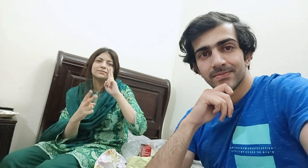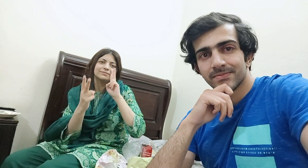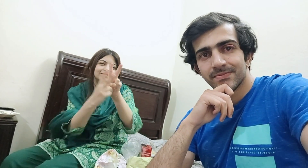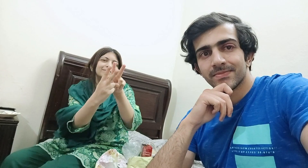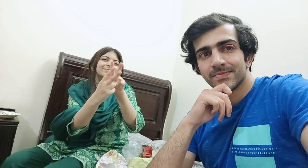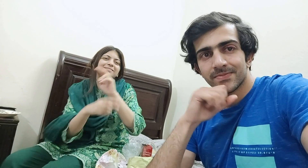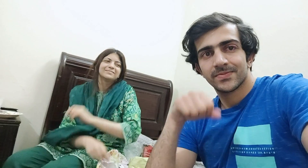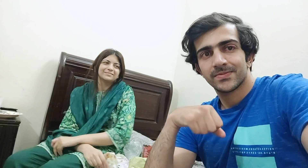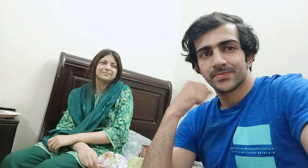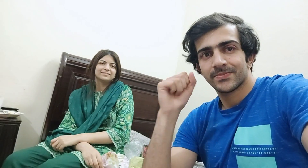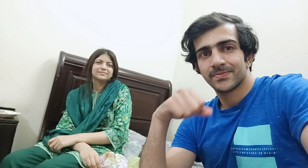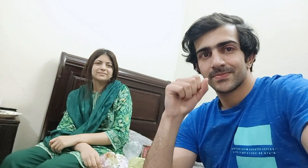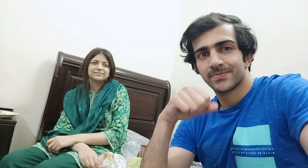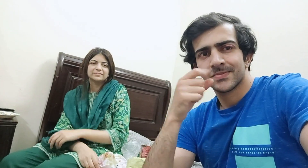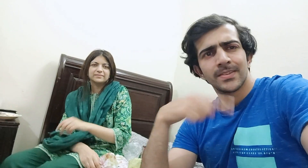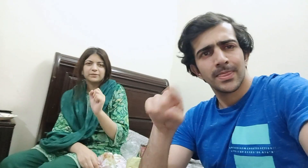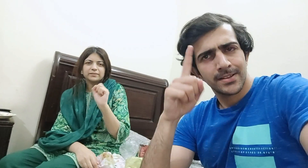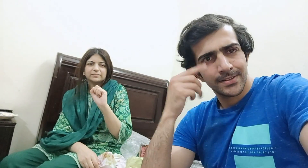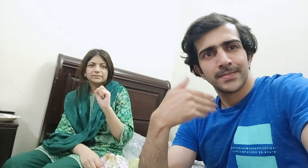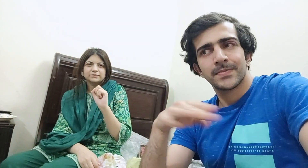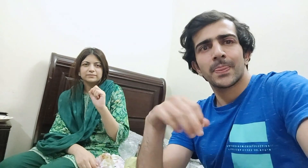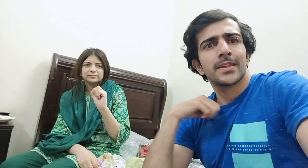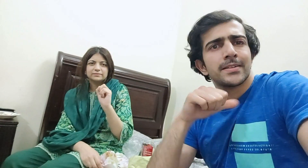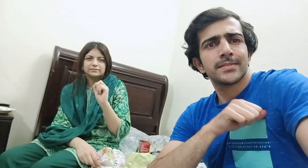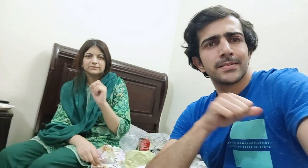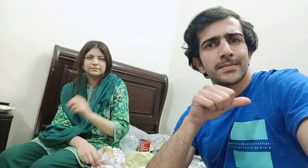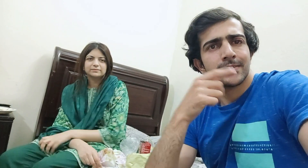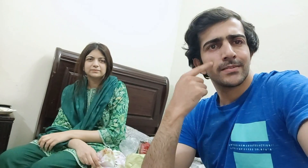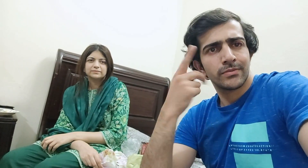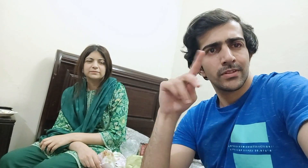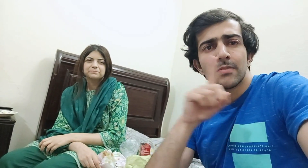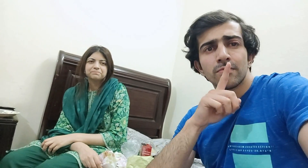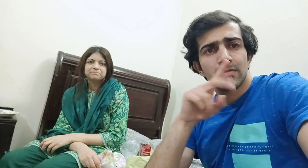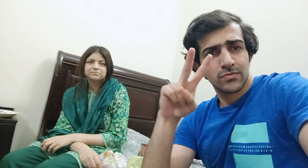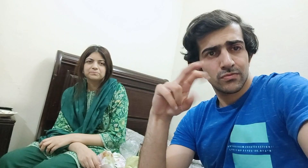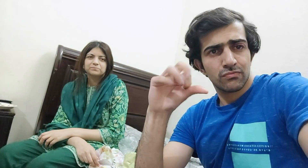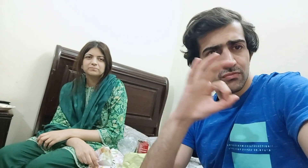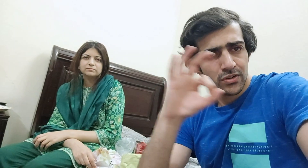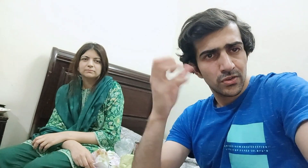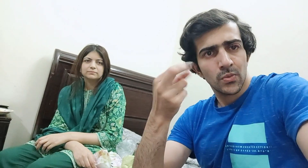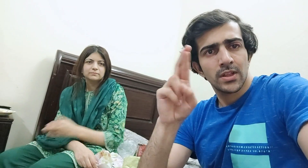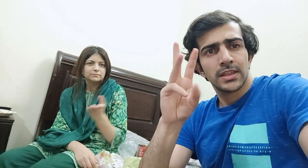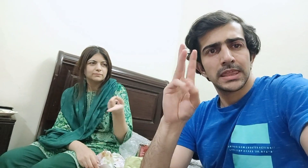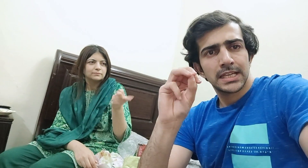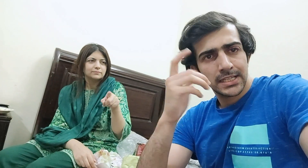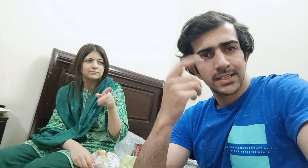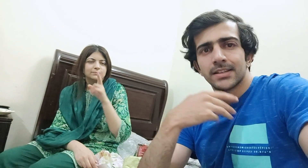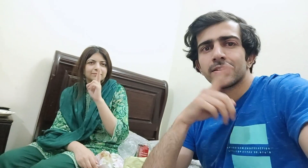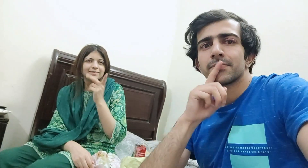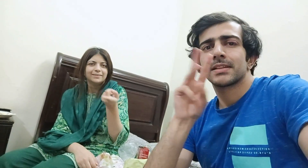अगली वीलॉग में आपसे मुलाकात होगी बिल्कुल। एंड आपको पता है कि 29 रोजे होंगे या 30,